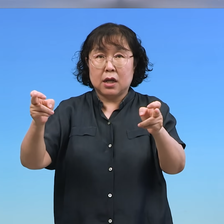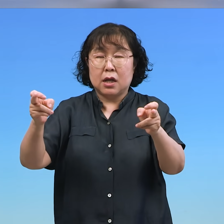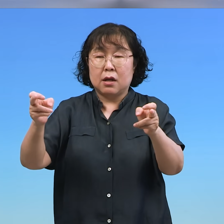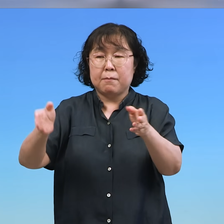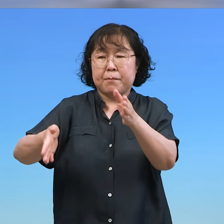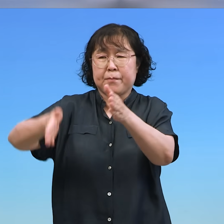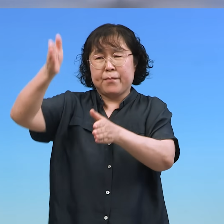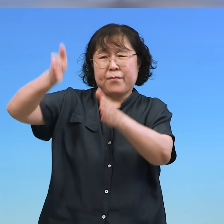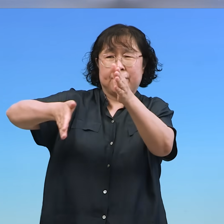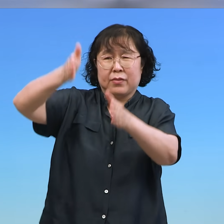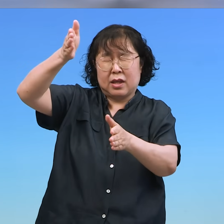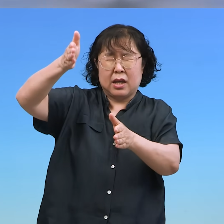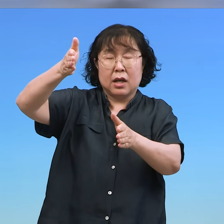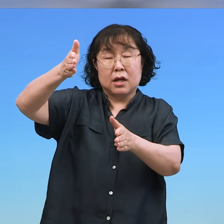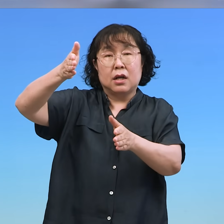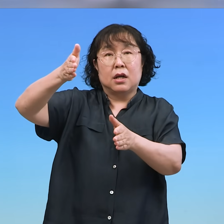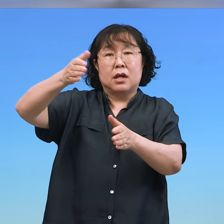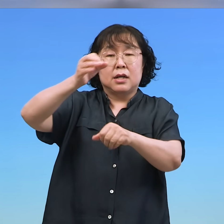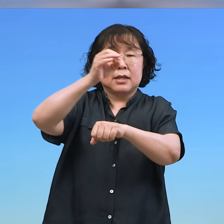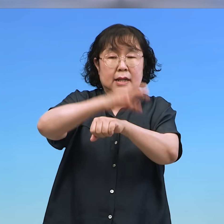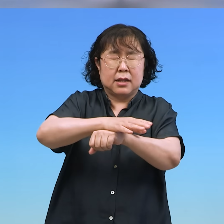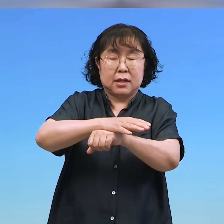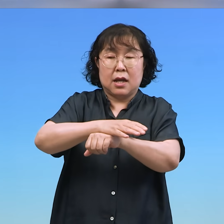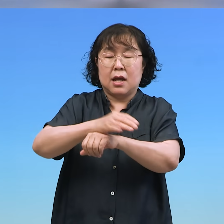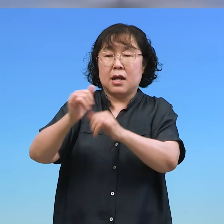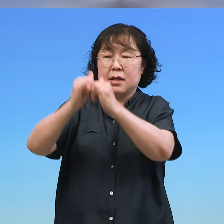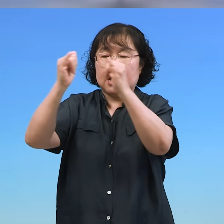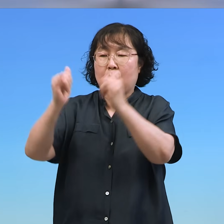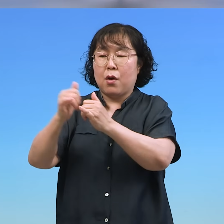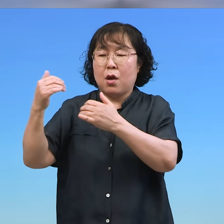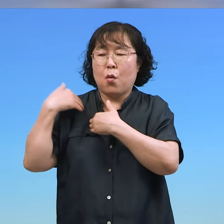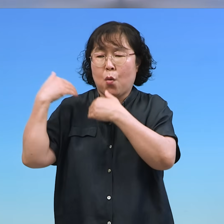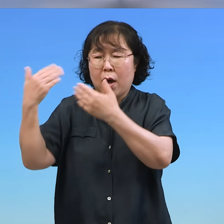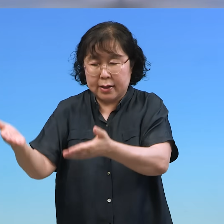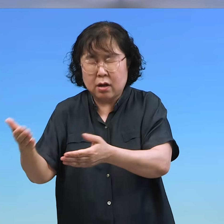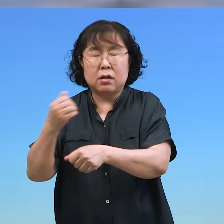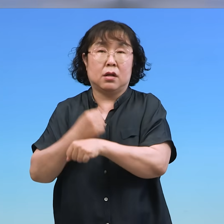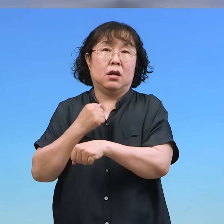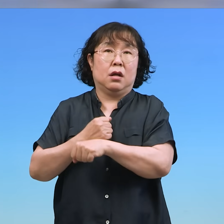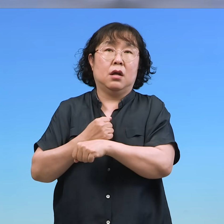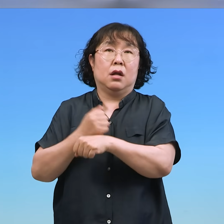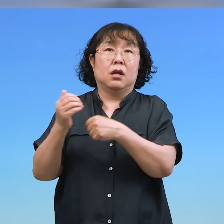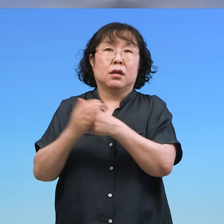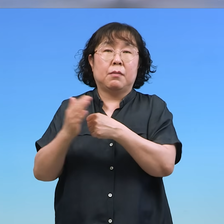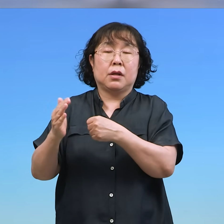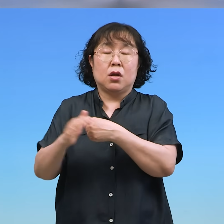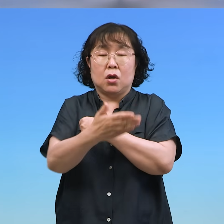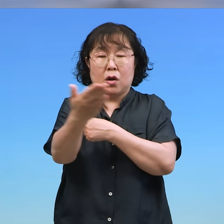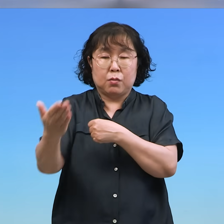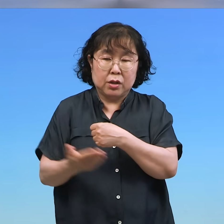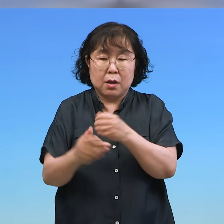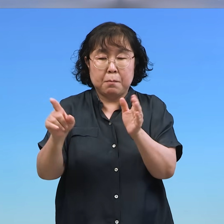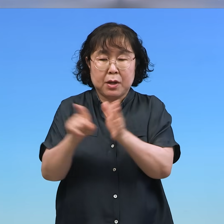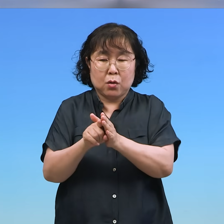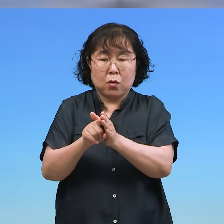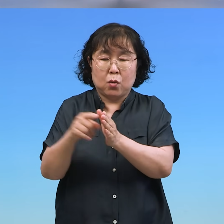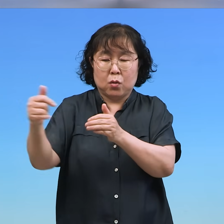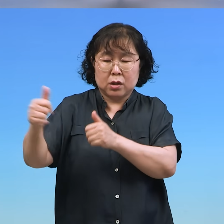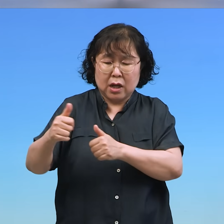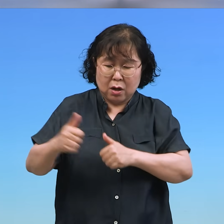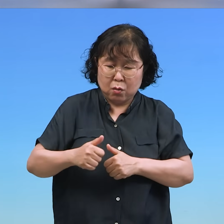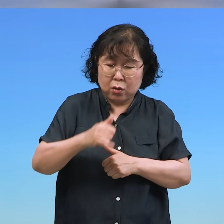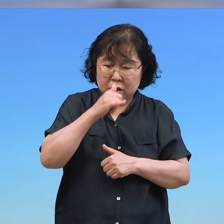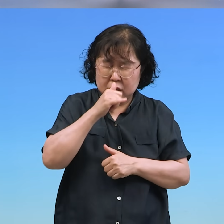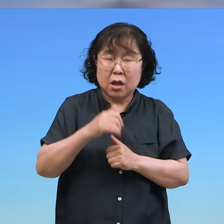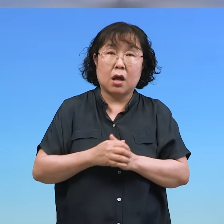빌딩을 샀는데 이걸 어디 사회에 환원하자 그랬으니 이제 다 여러분이 믿고 그렇게 하자